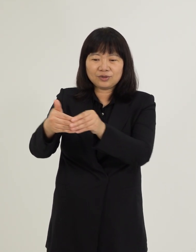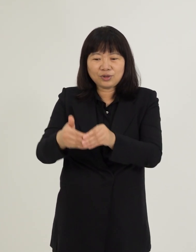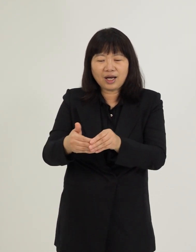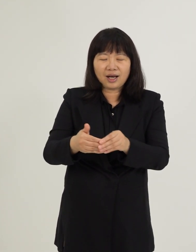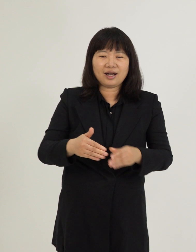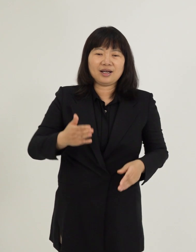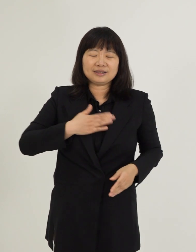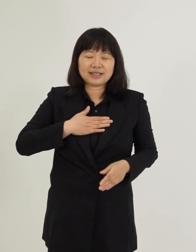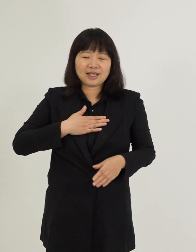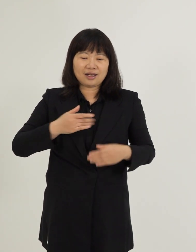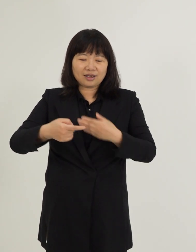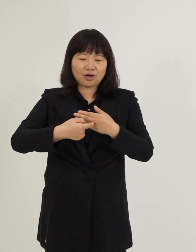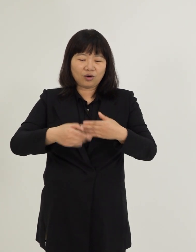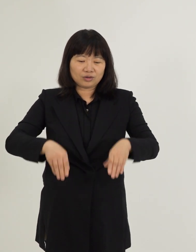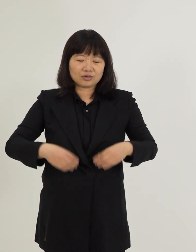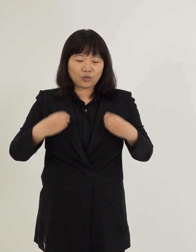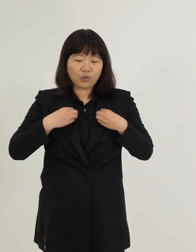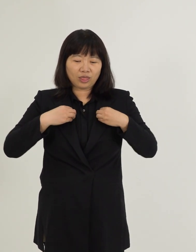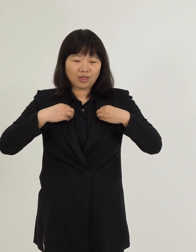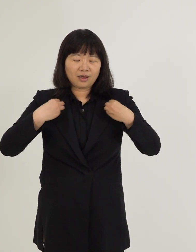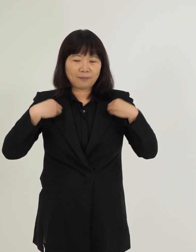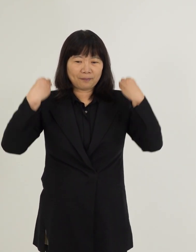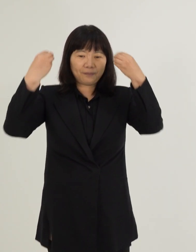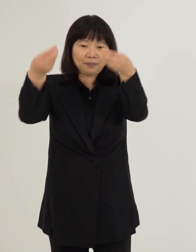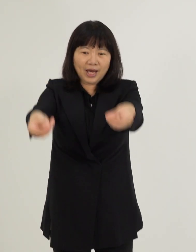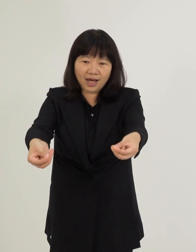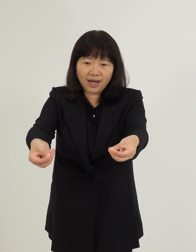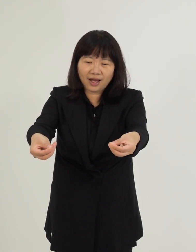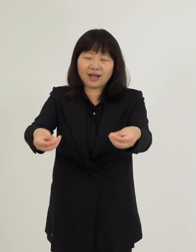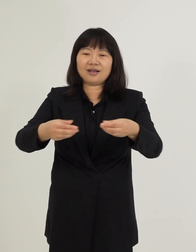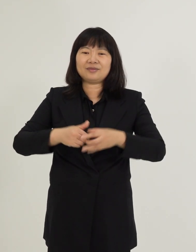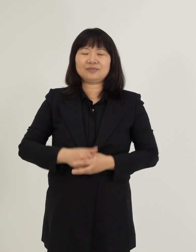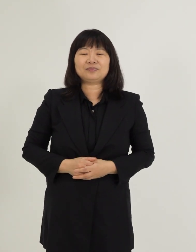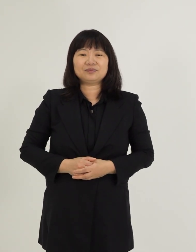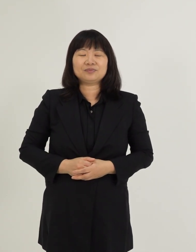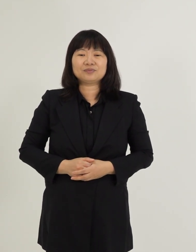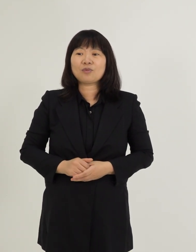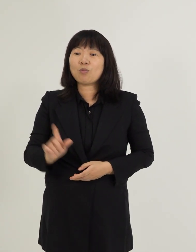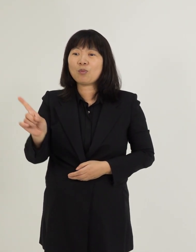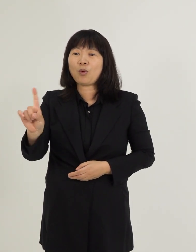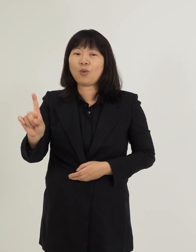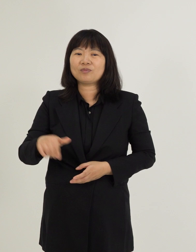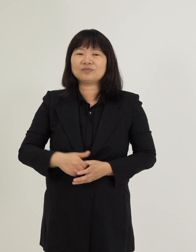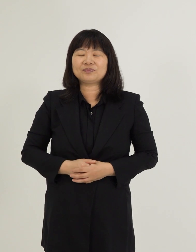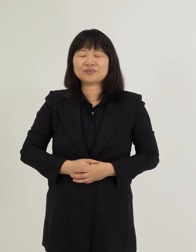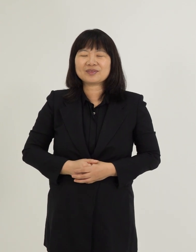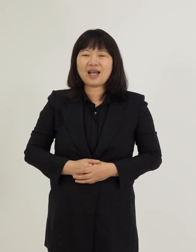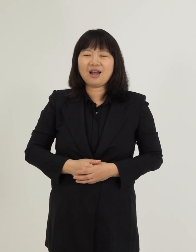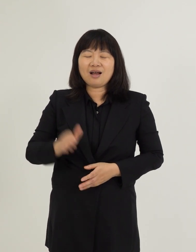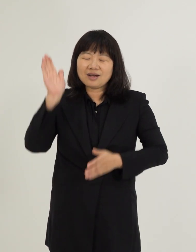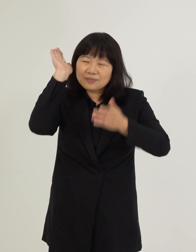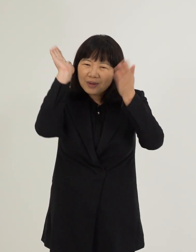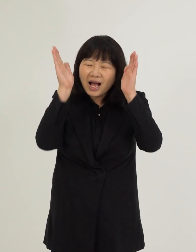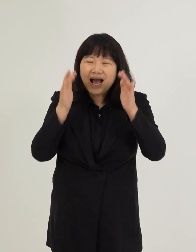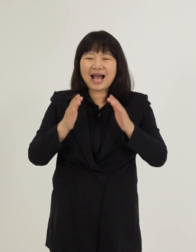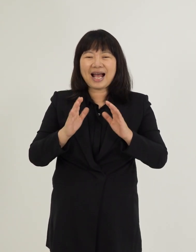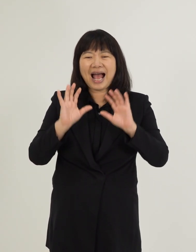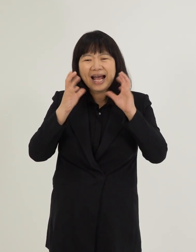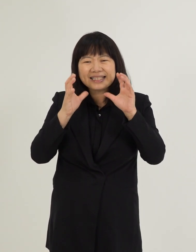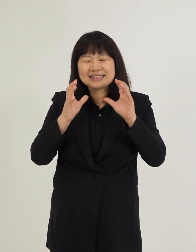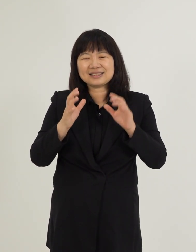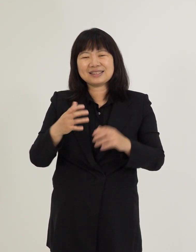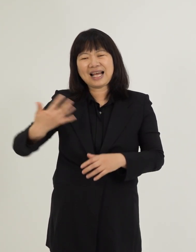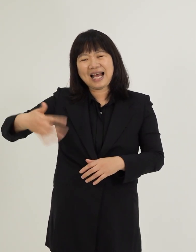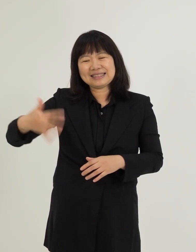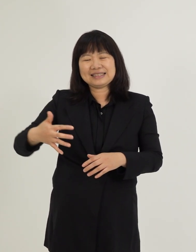얹음에 뭘 얹었어요? 어린 나귀 새끼 위에다가 이 나귀는 안장을 한 번도 멍에를 메어보지